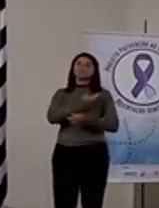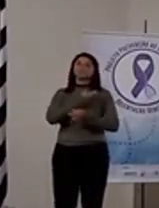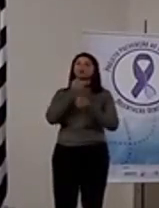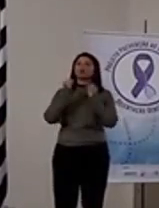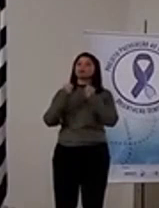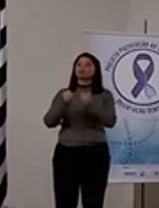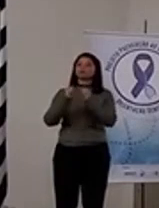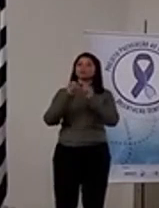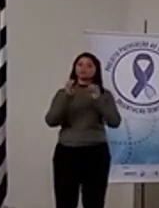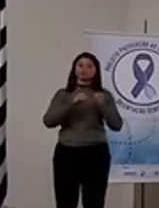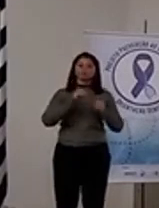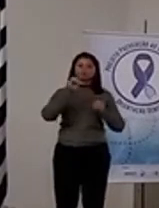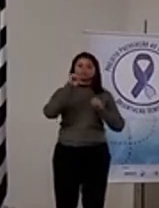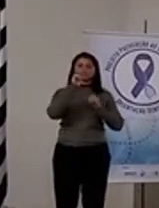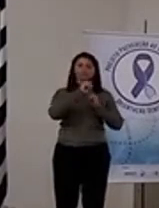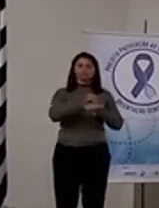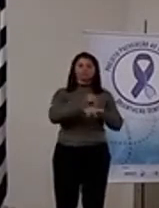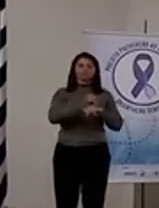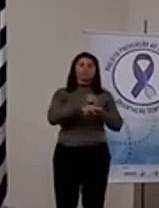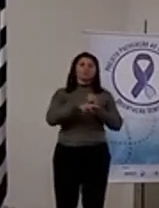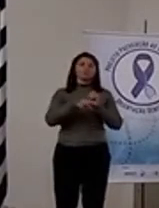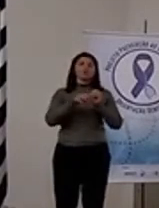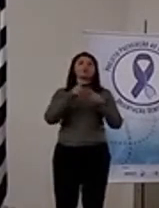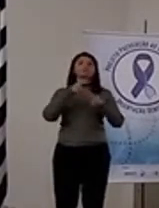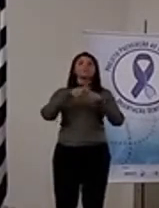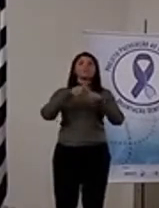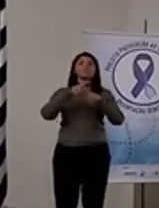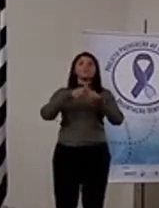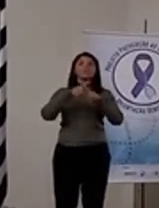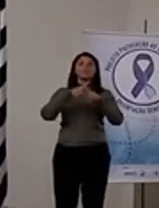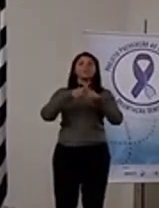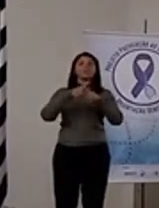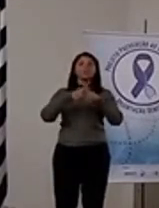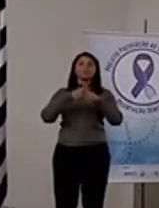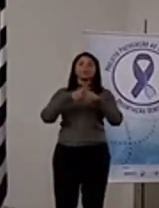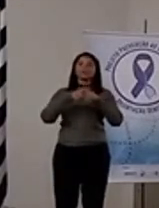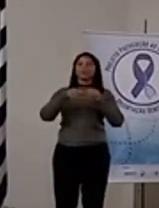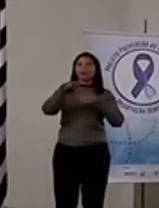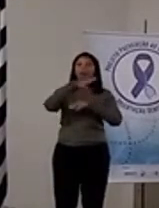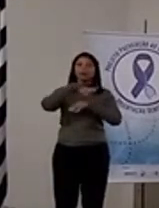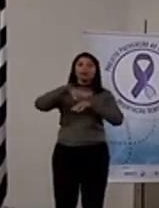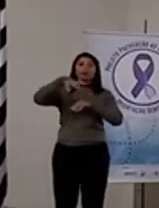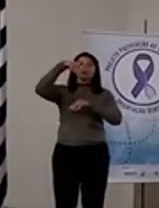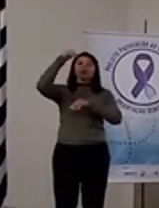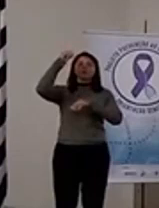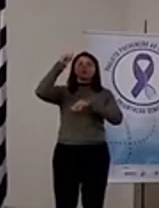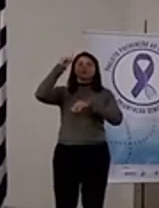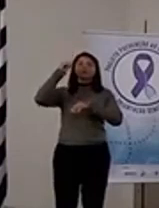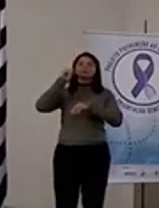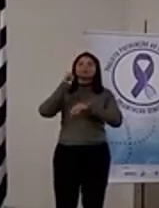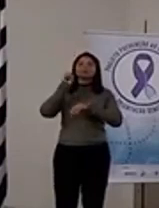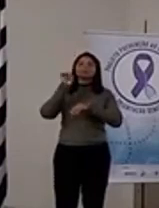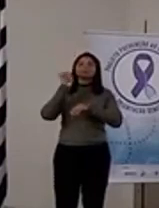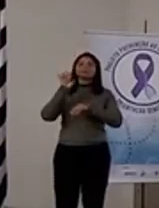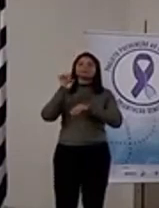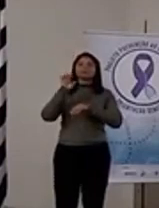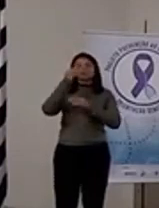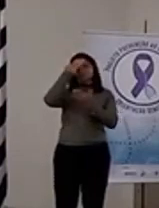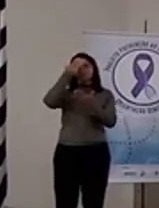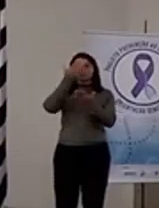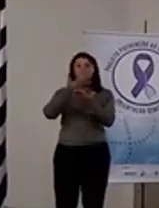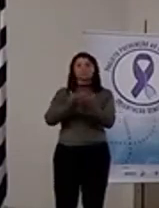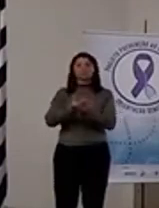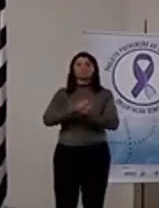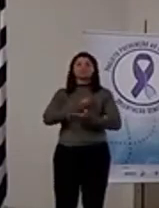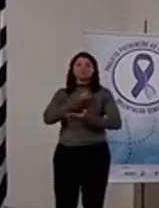é diferente. O embrião só recebe a alma. Por exemplo, no islamismo, se eu não me engano, o embrião só é considerado vivo,